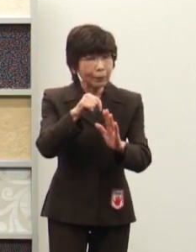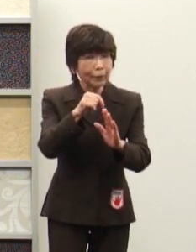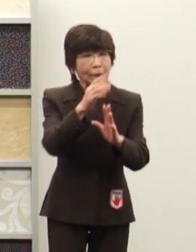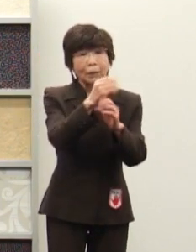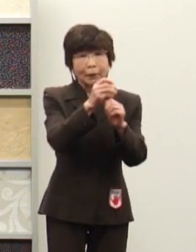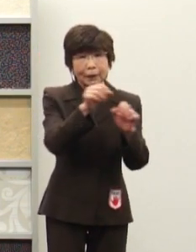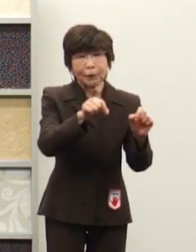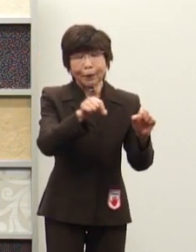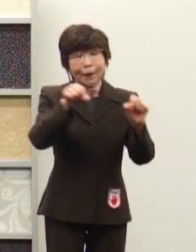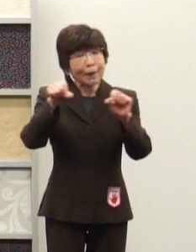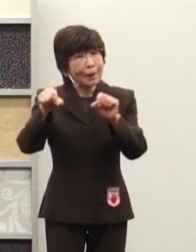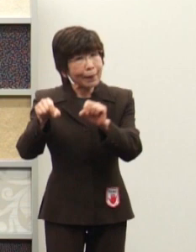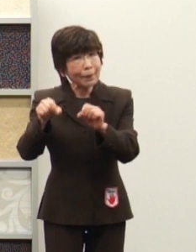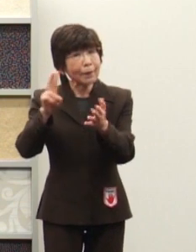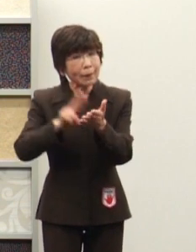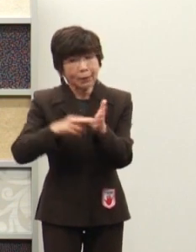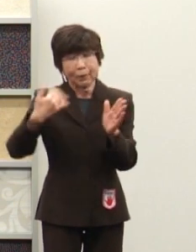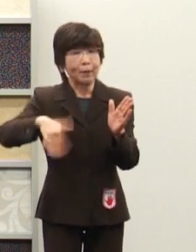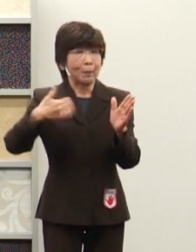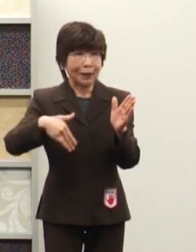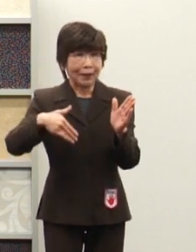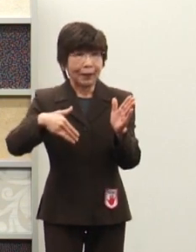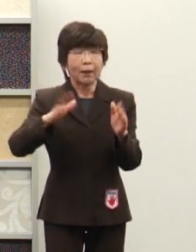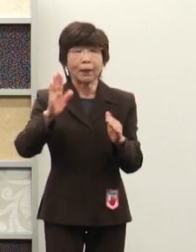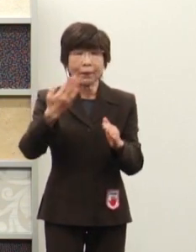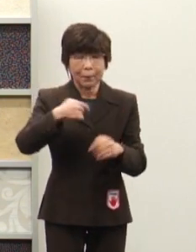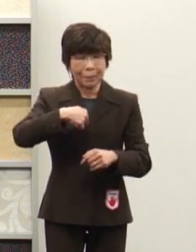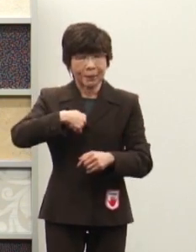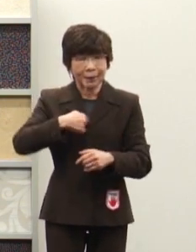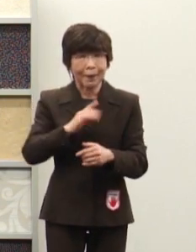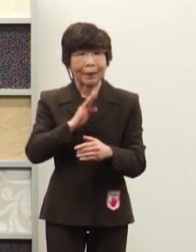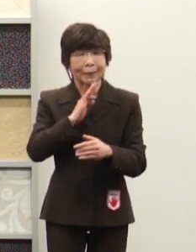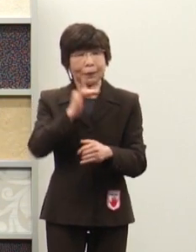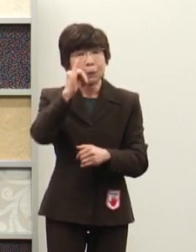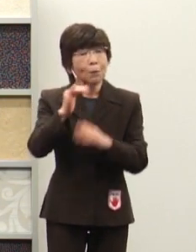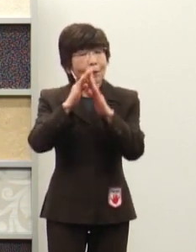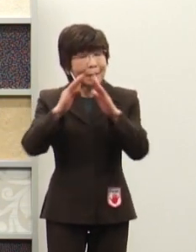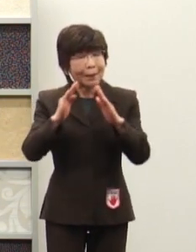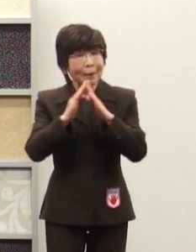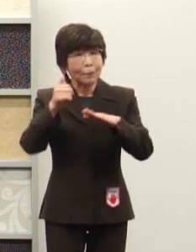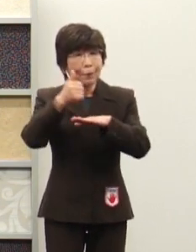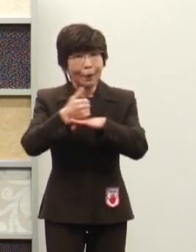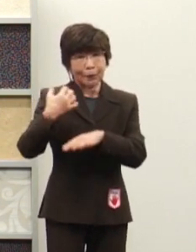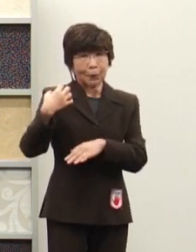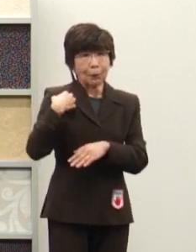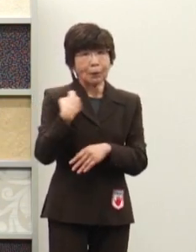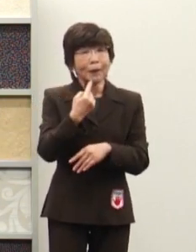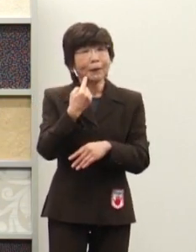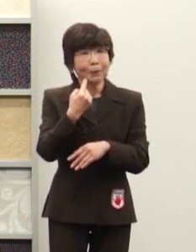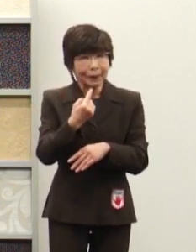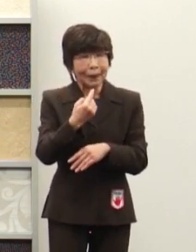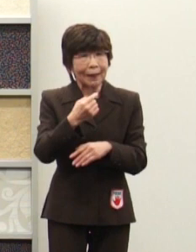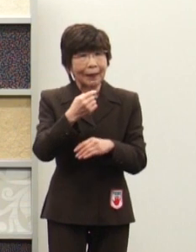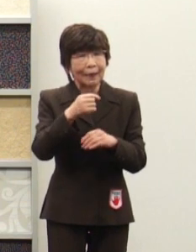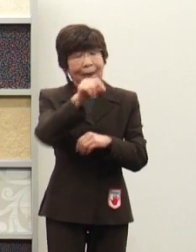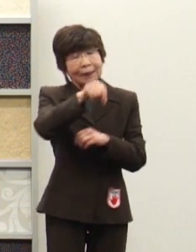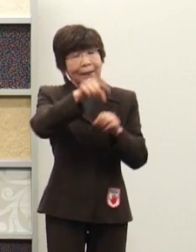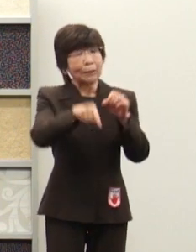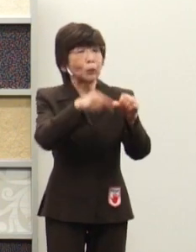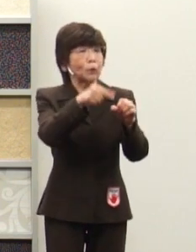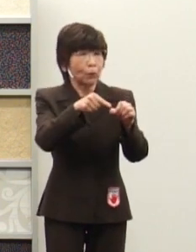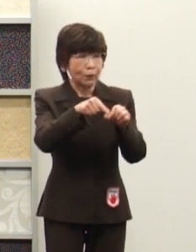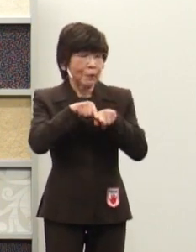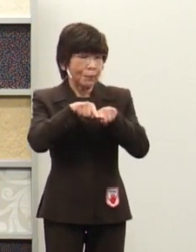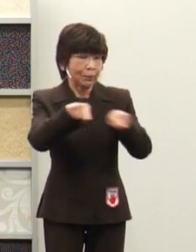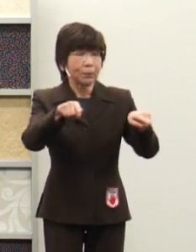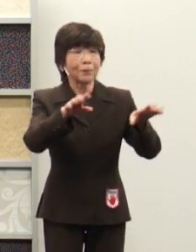ということをおっしゃってました。まあ、実行委員会の会長として延期の検討は指示されたということなんですが、これまで知事新元号祭りの春